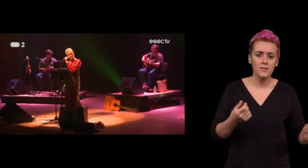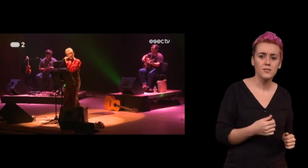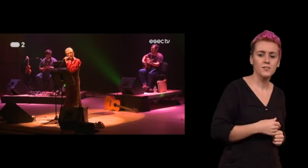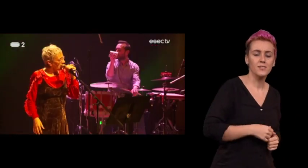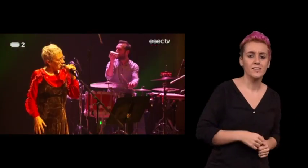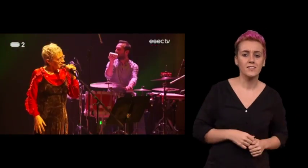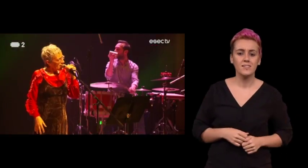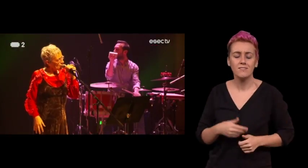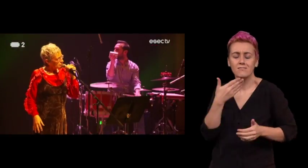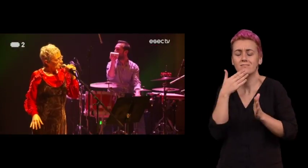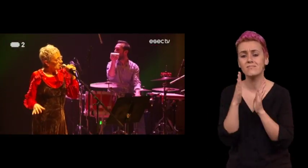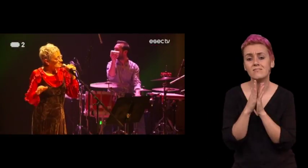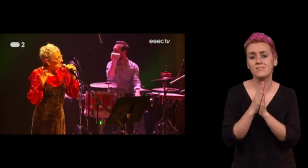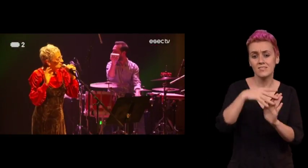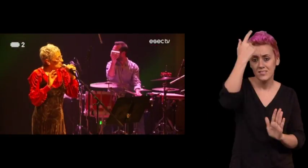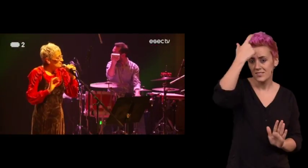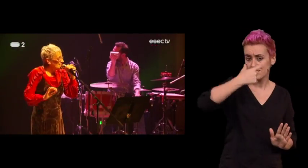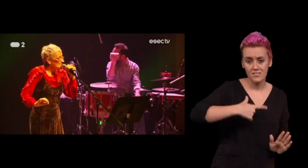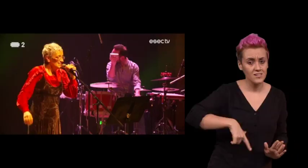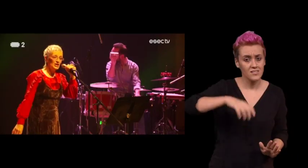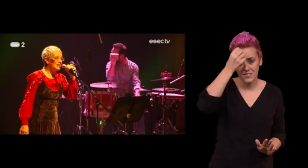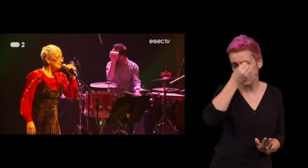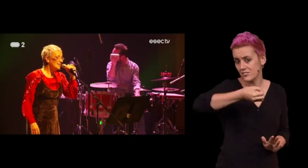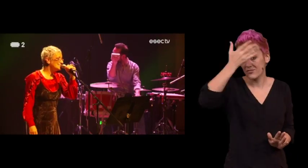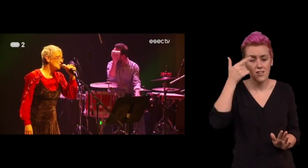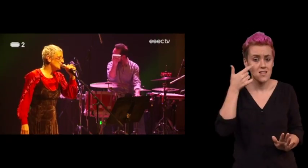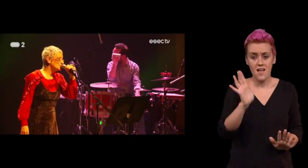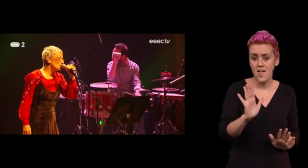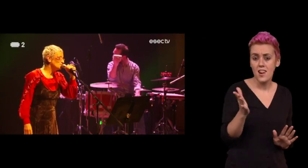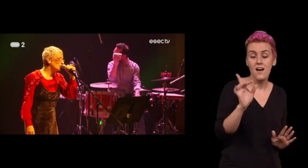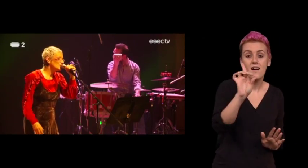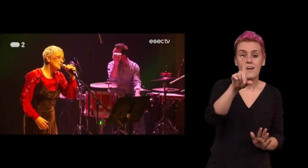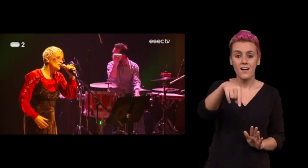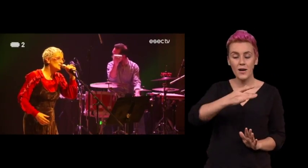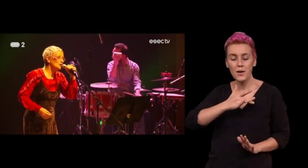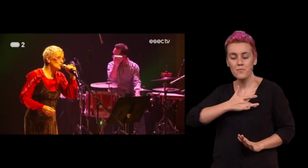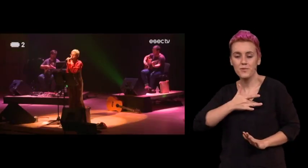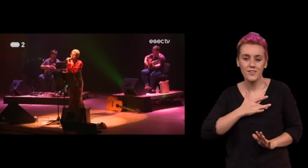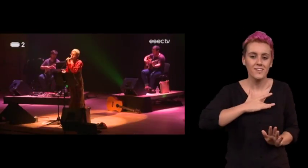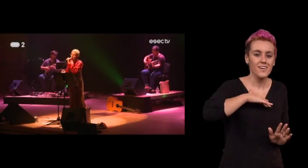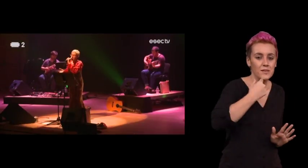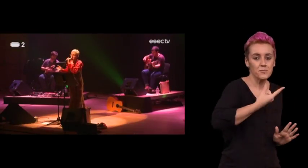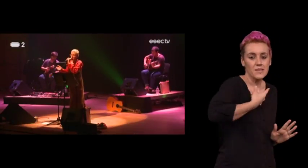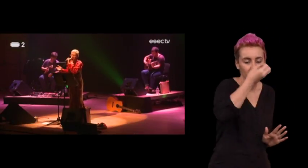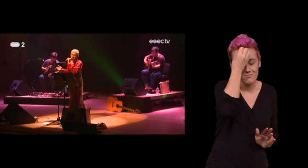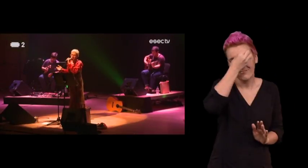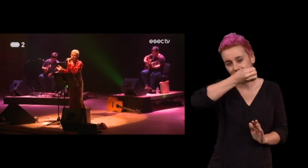esquecê-las? Não te esqueças de mim, nem daquele amor que eu tenho de